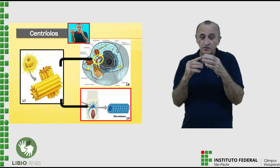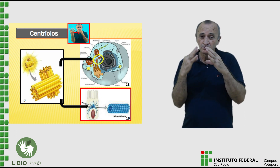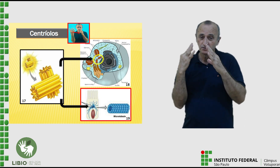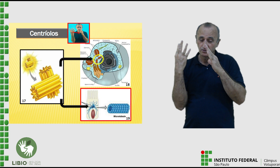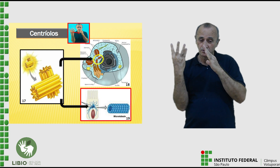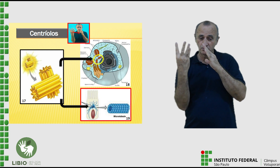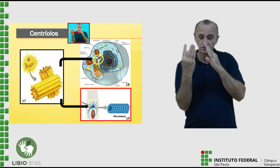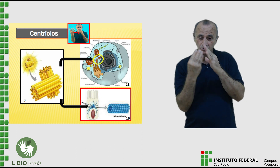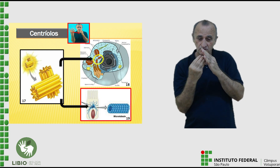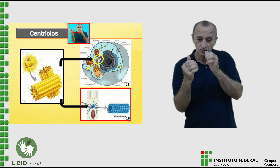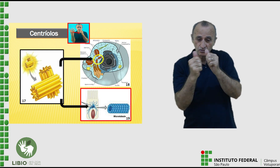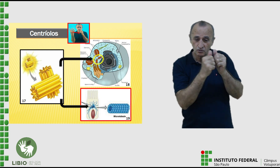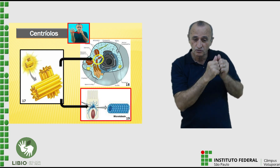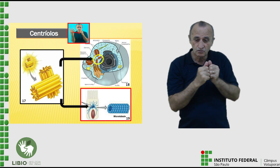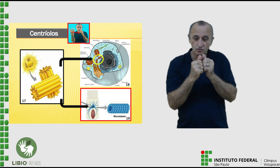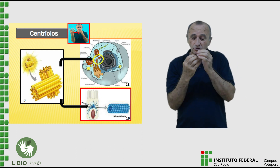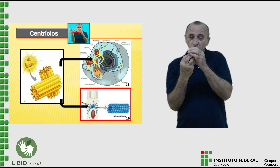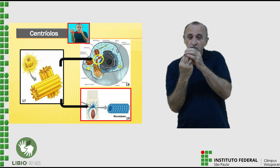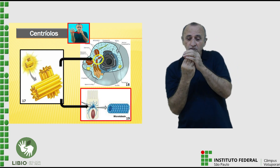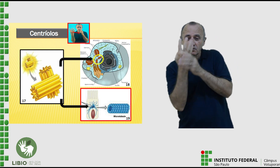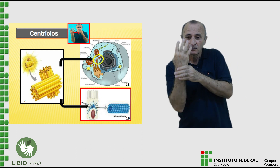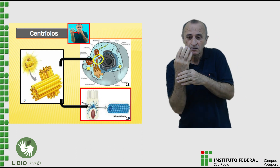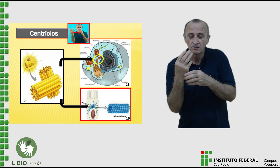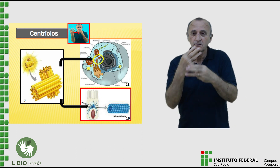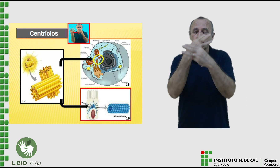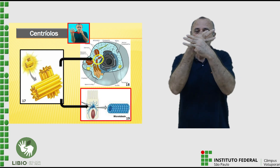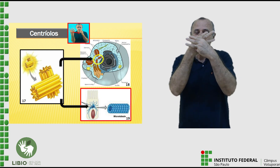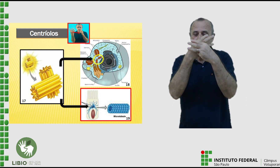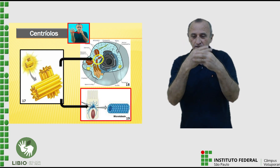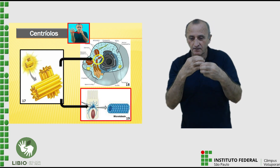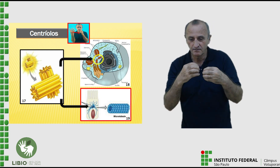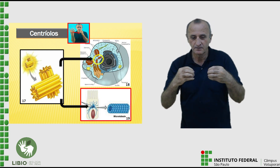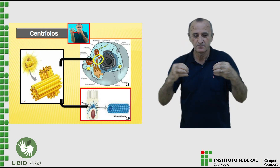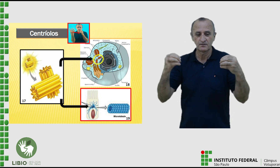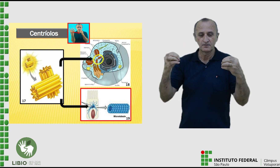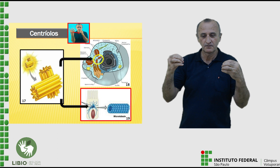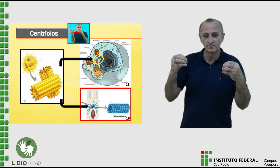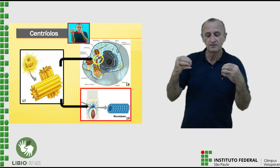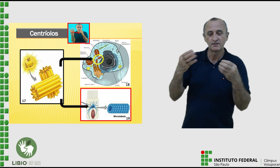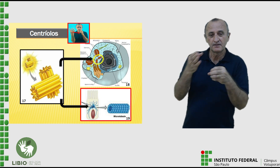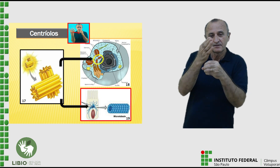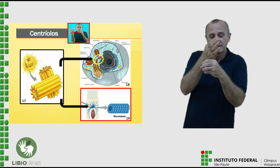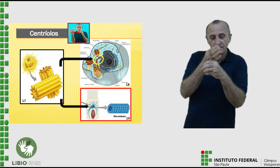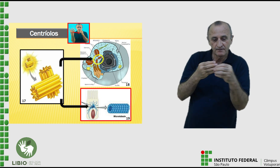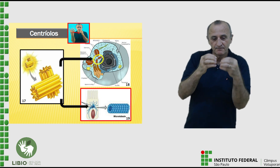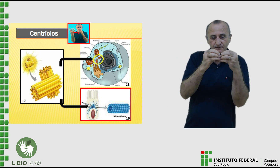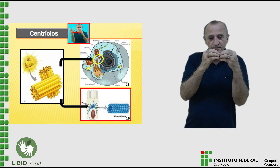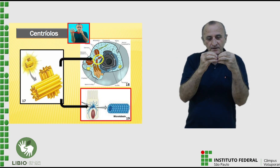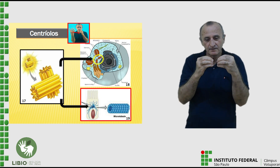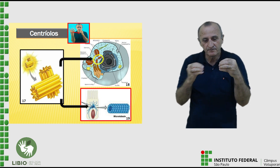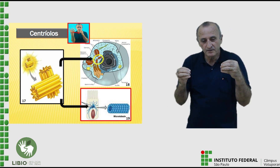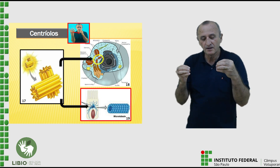Pois junto com os fusos da mitose e da